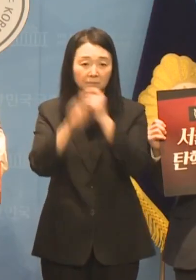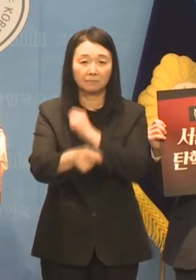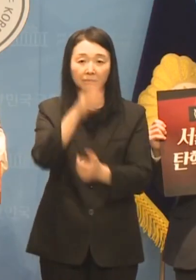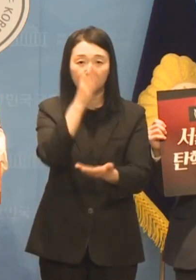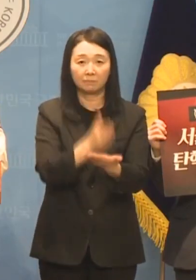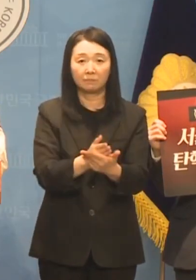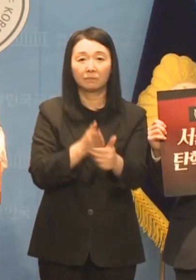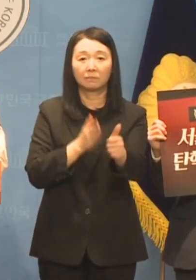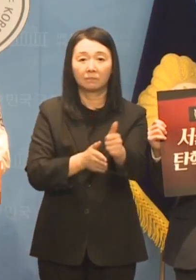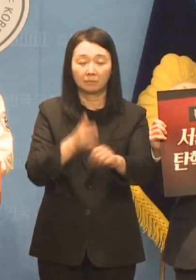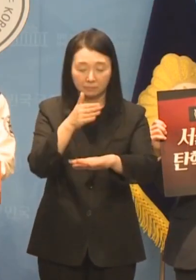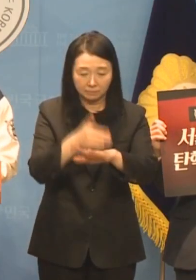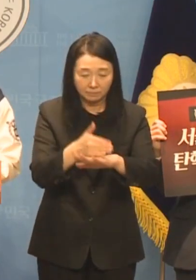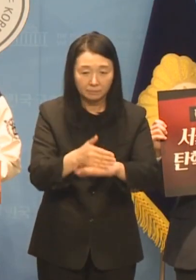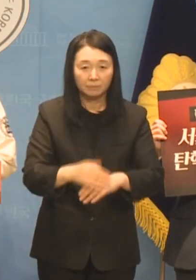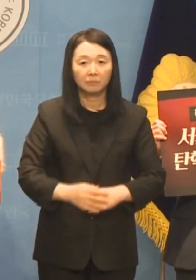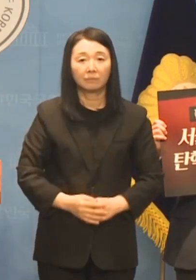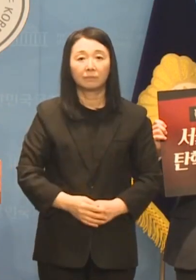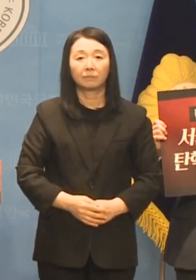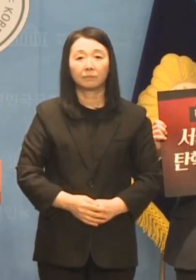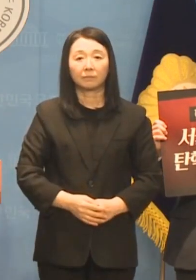마십시오. 감사합니다.